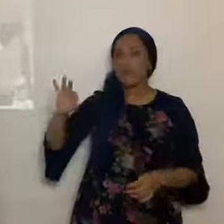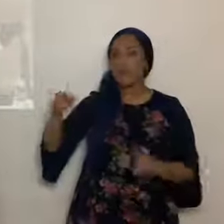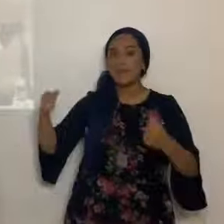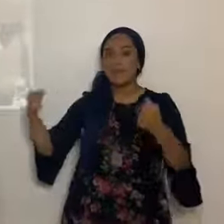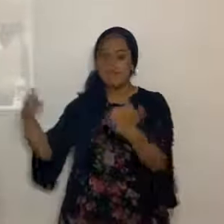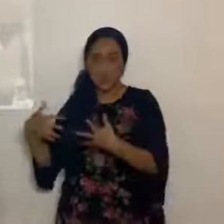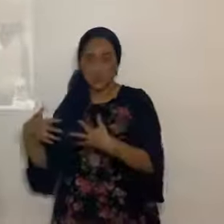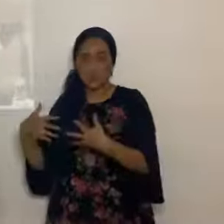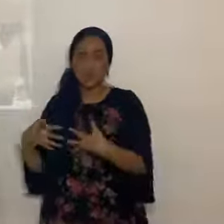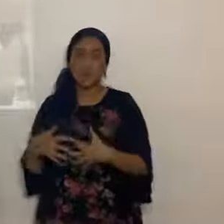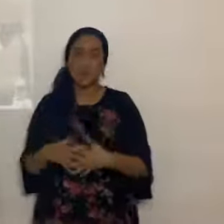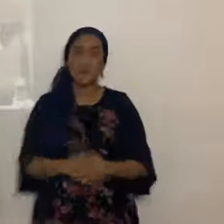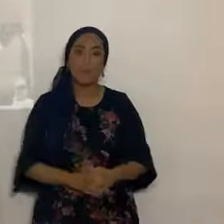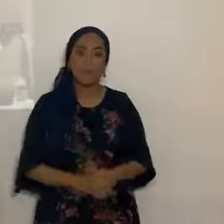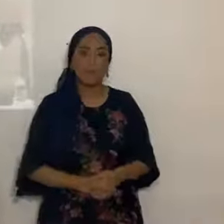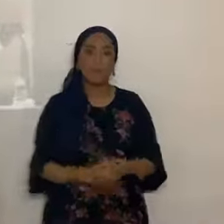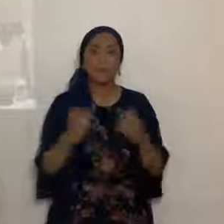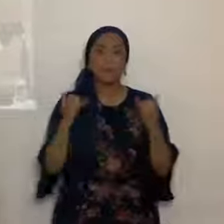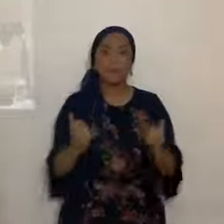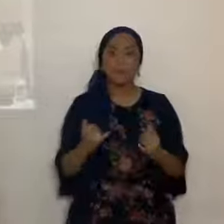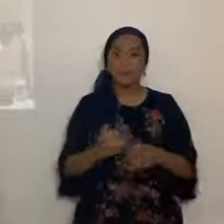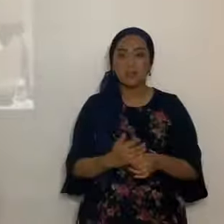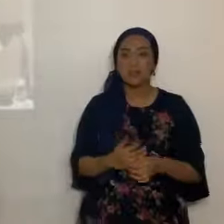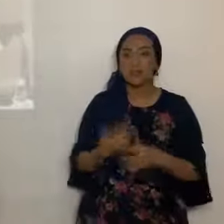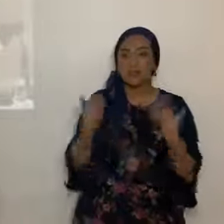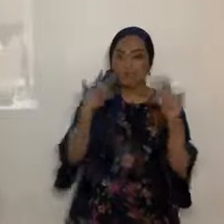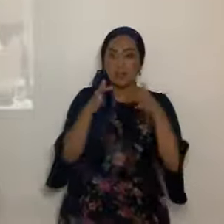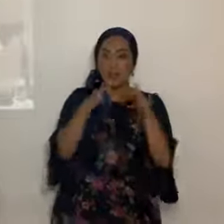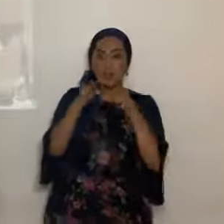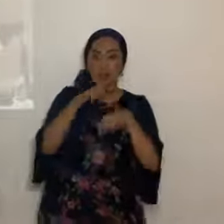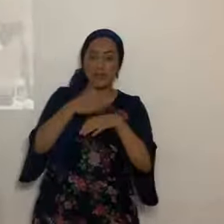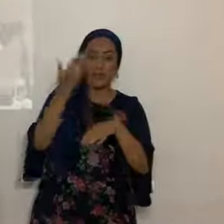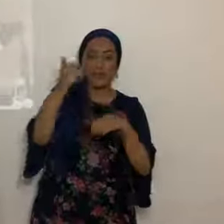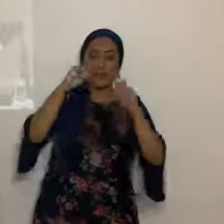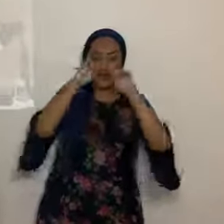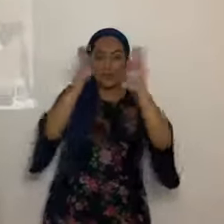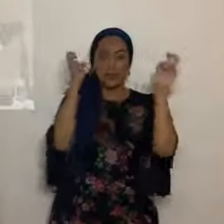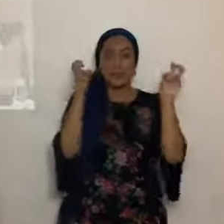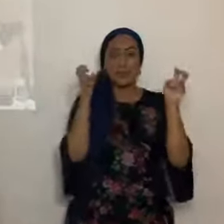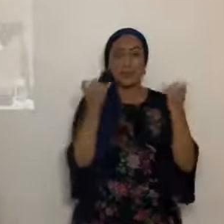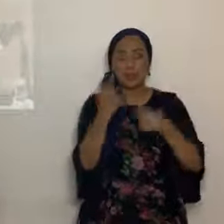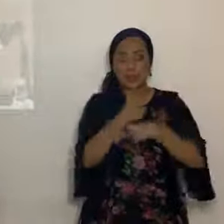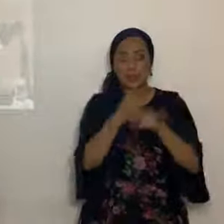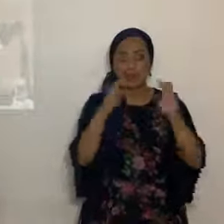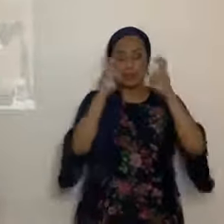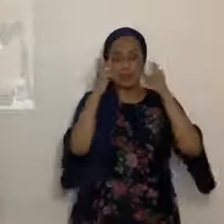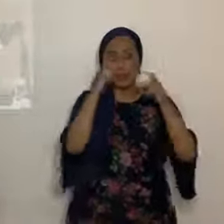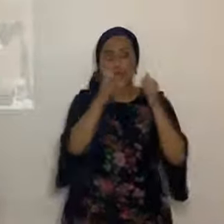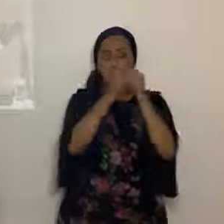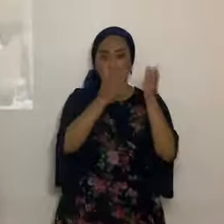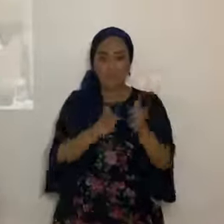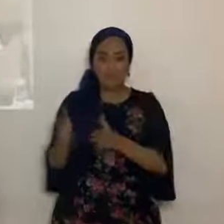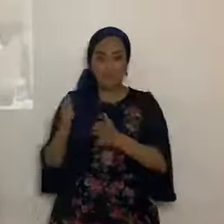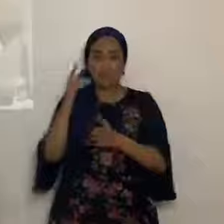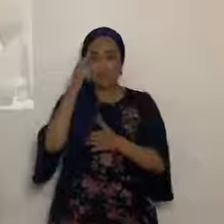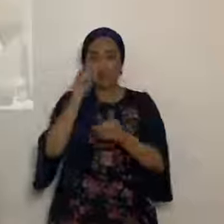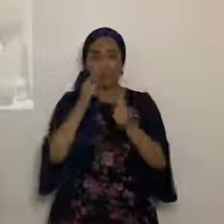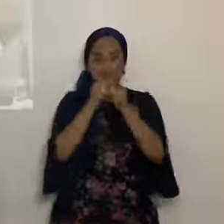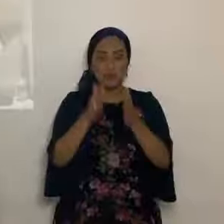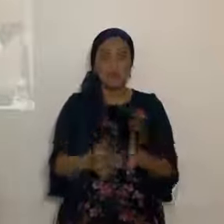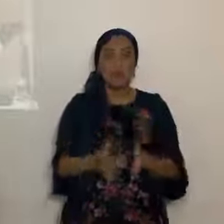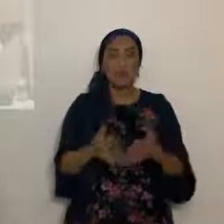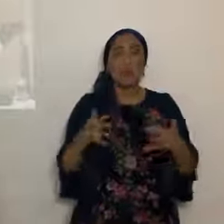fe que apaga el miedo. Ahora, ya expliqué en un tema pasado de este mismo curso para discípulos que fe y miedo